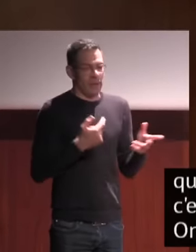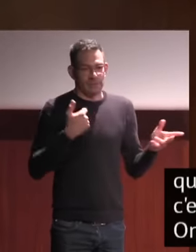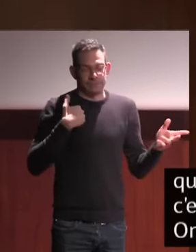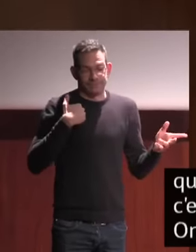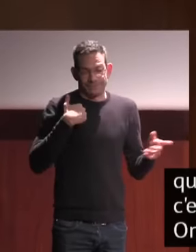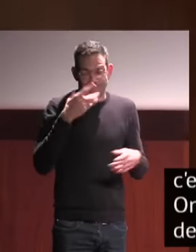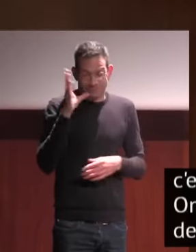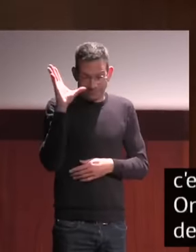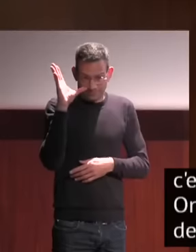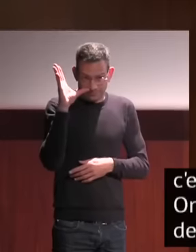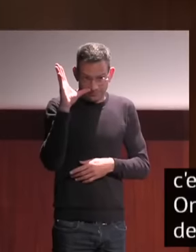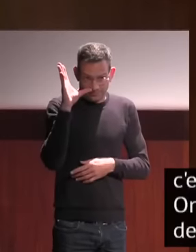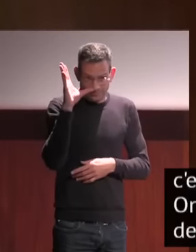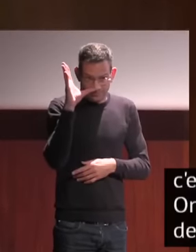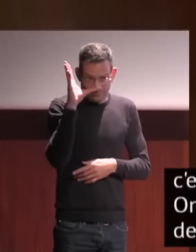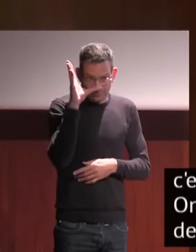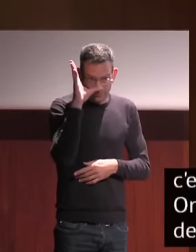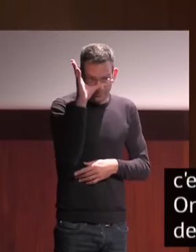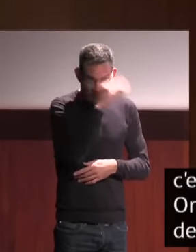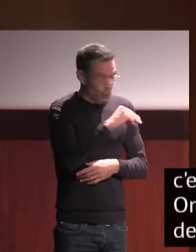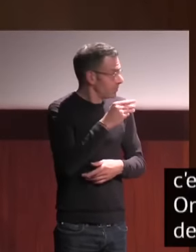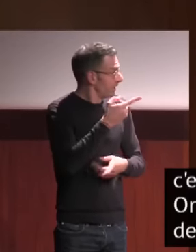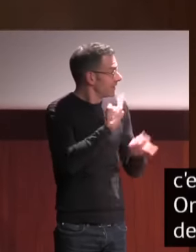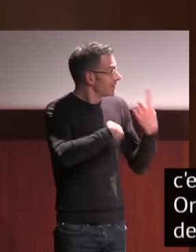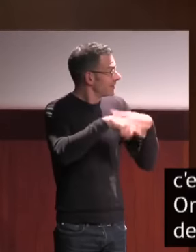me présenter mon prénom signé.